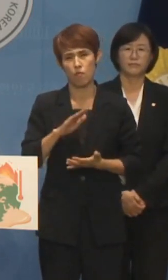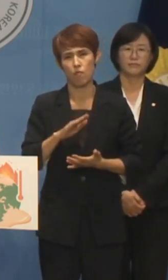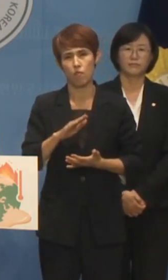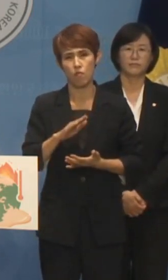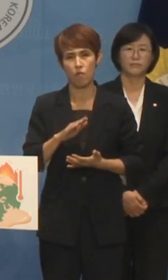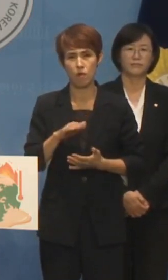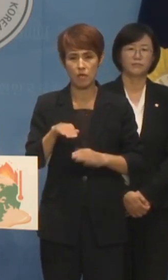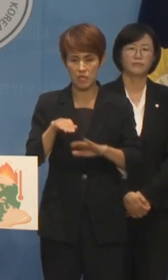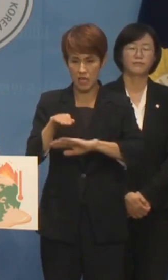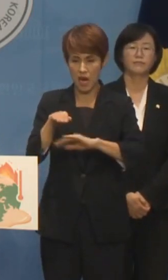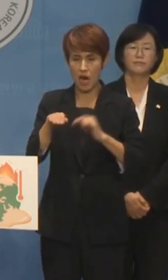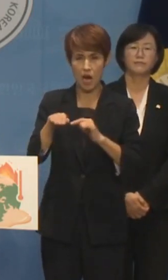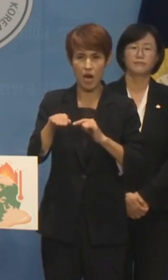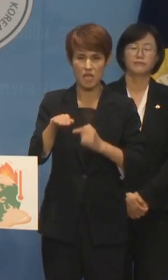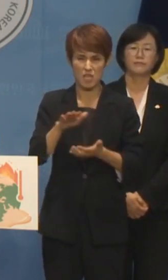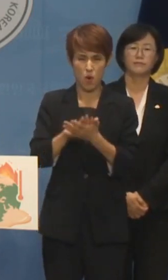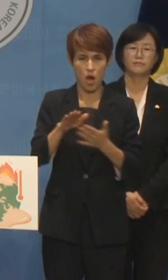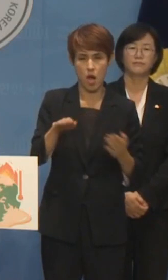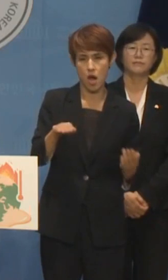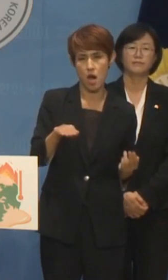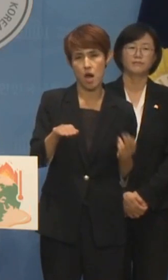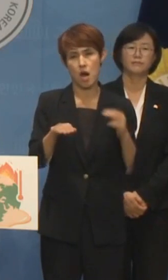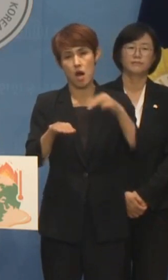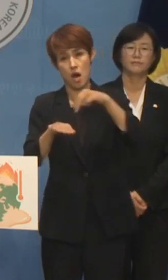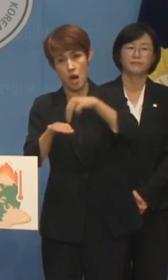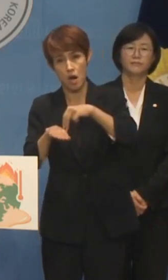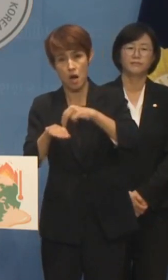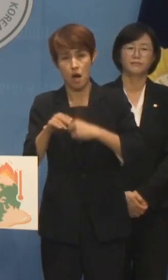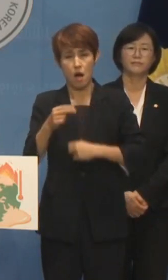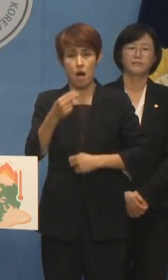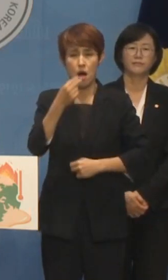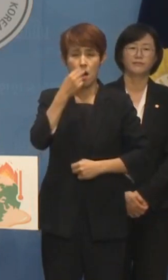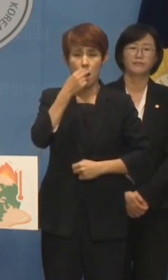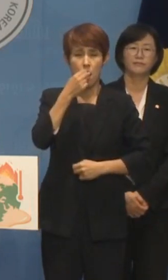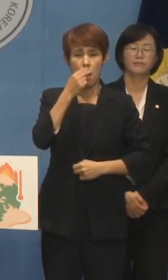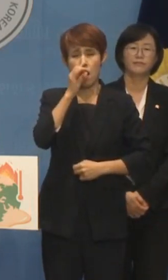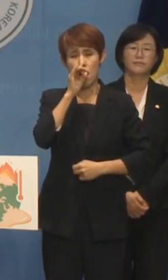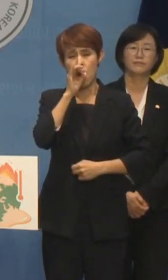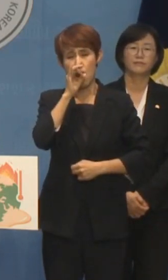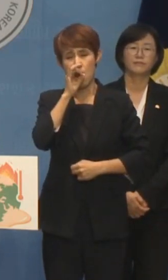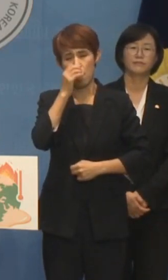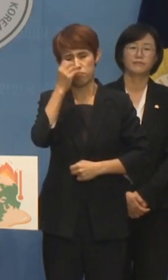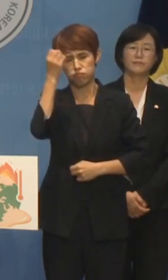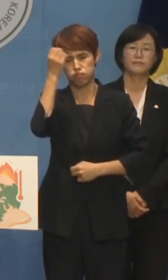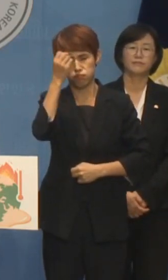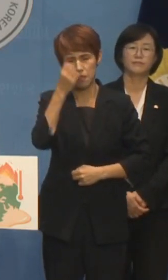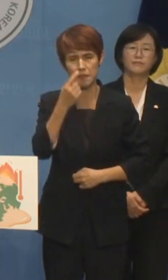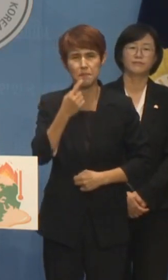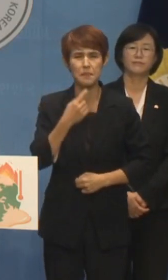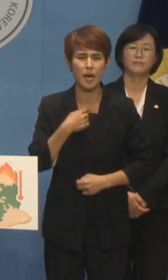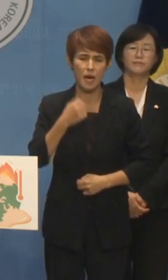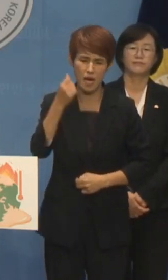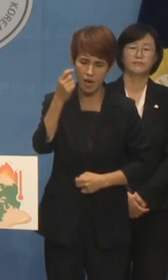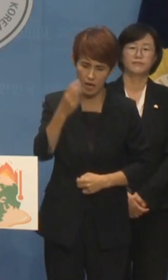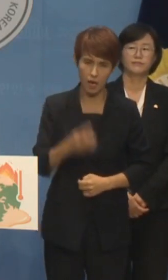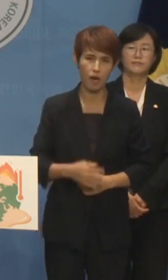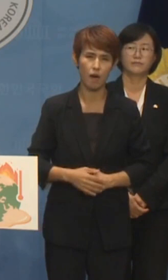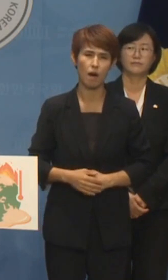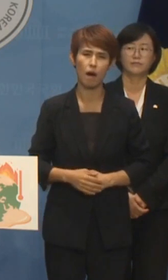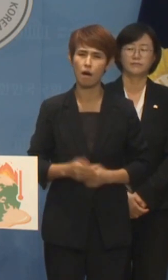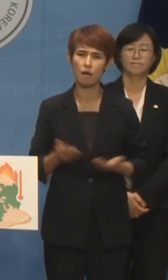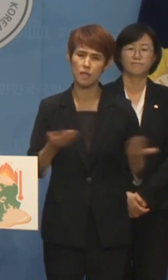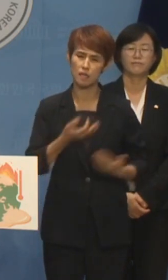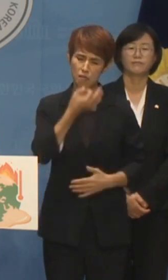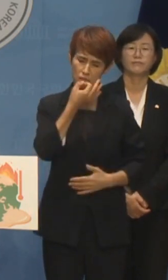뜨거운 차량에 탑승 시 숨이 막히고 어지럼증을 느낀 적이 많아 점점 일하기